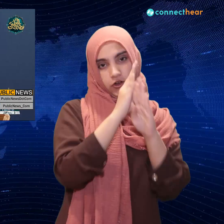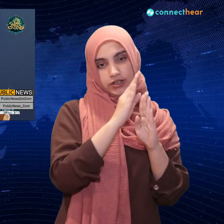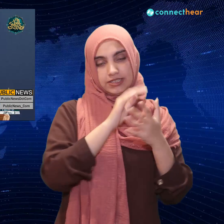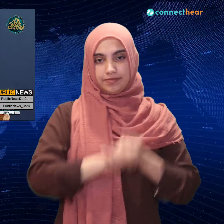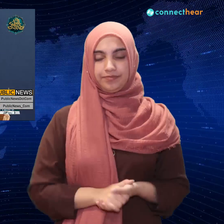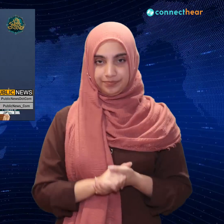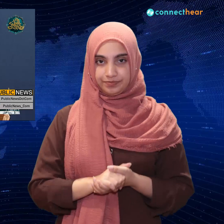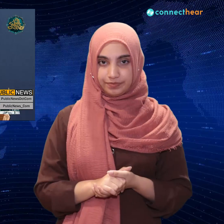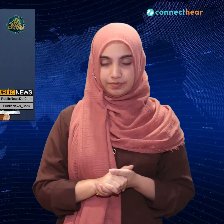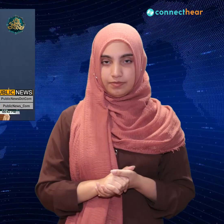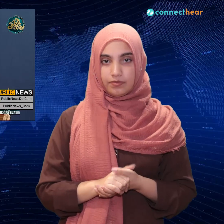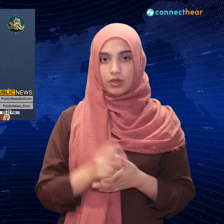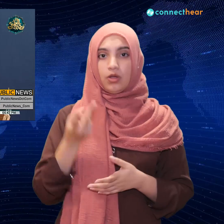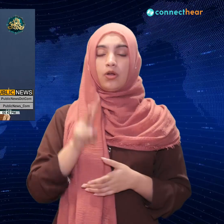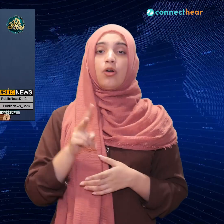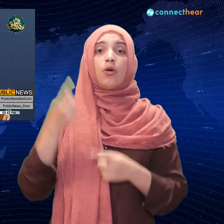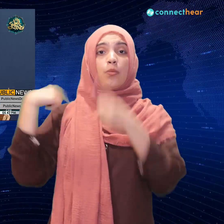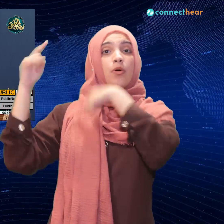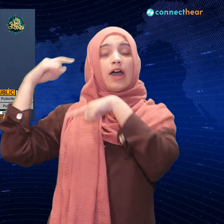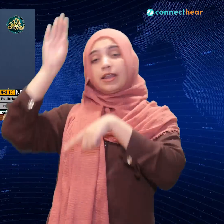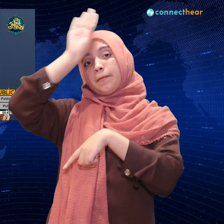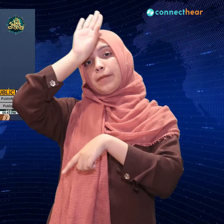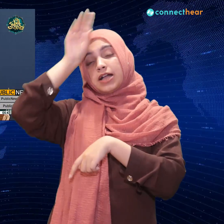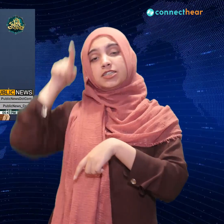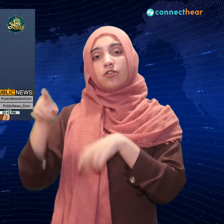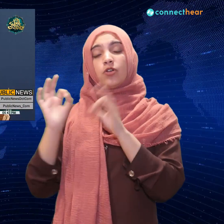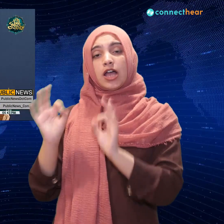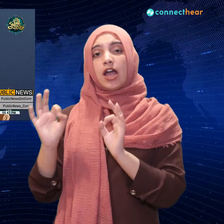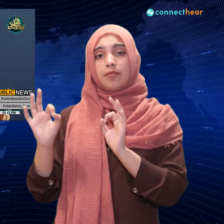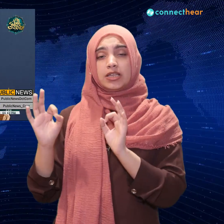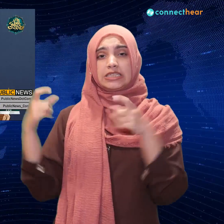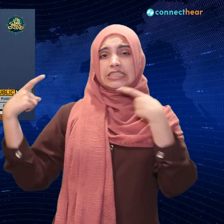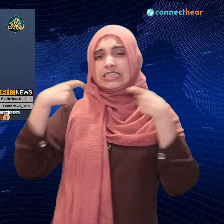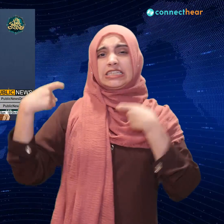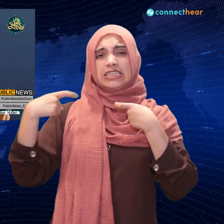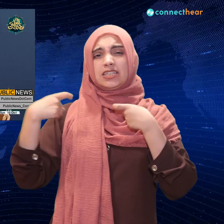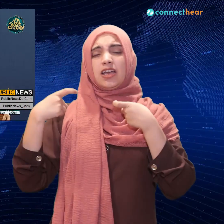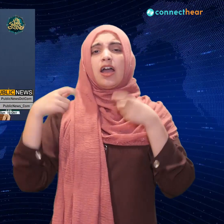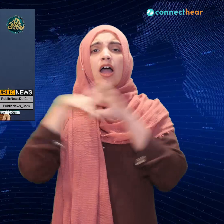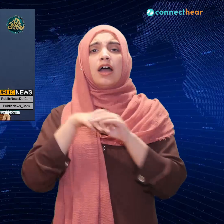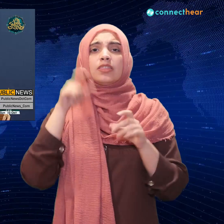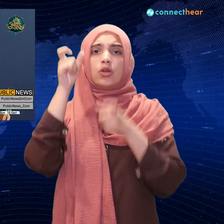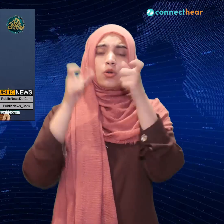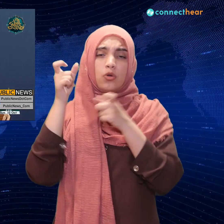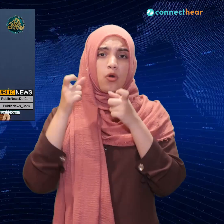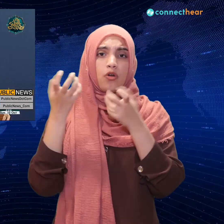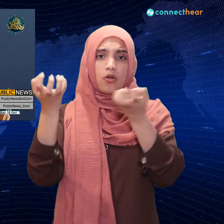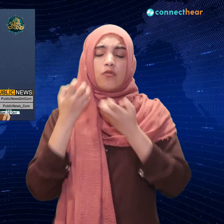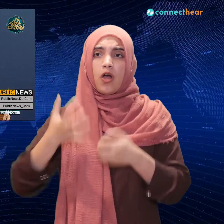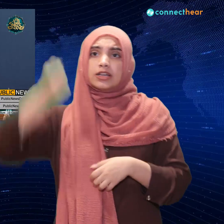کی جو ایمپائر تھا، اس کی انہوں نے جب ادھر پھیلنا شروع کیا تو لوگ مسلمانوں کے پاس اس لیے آتے تھے، انصاف ان کا بہتر